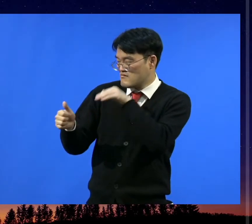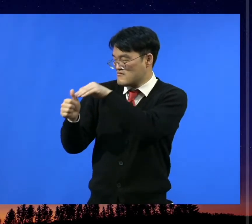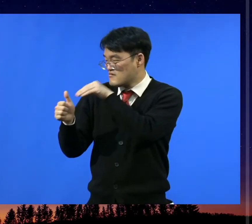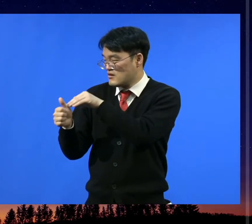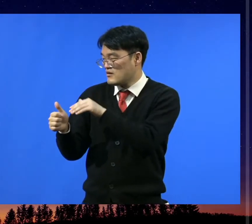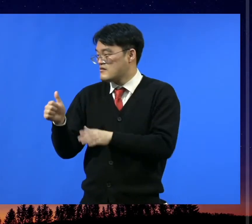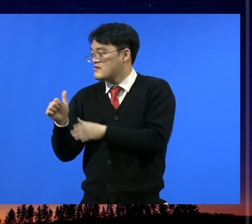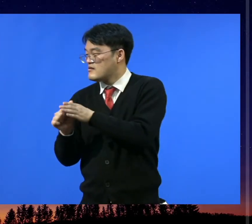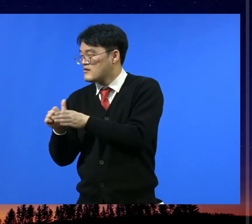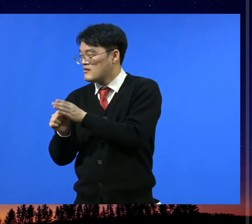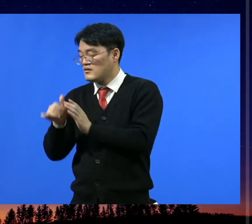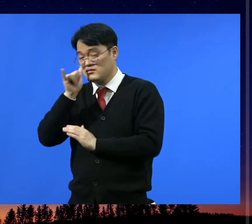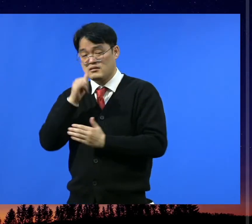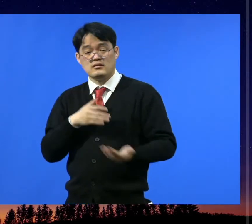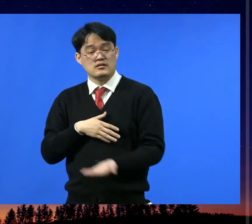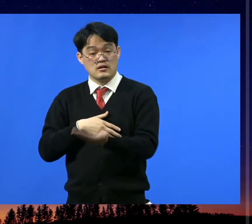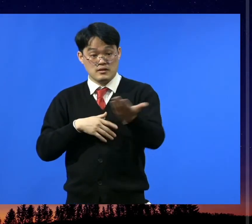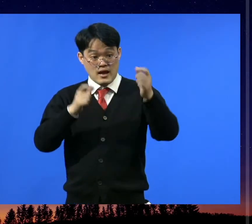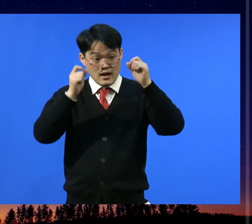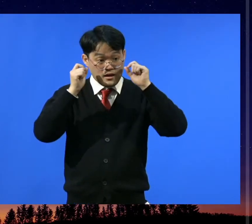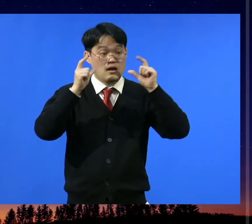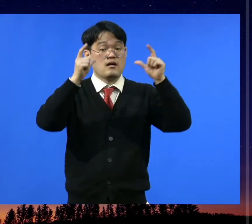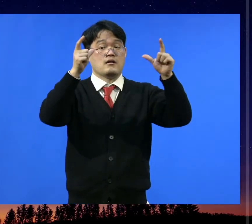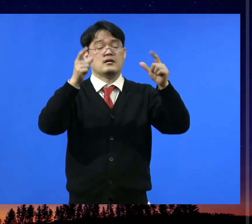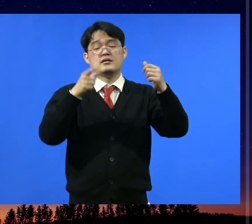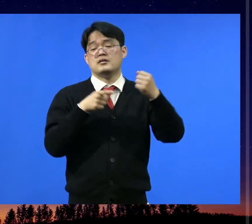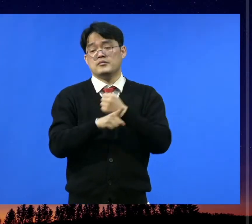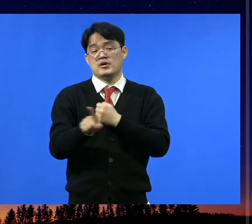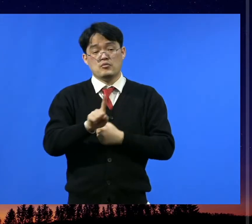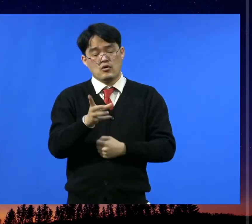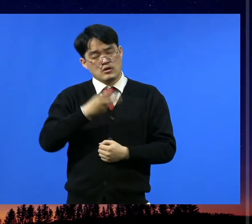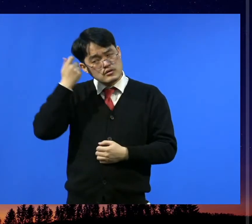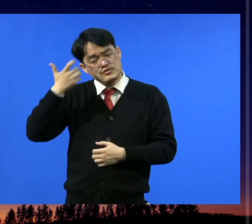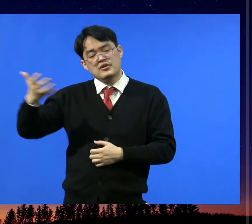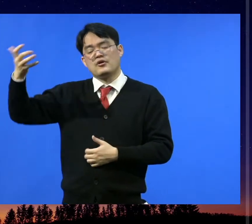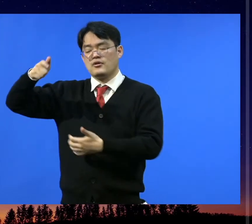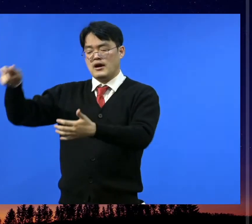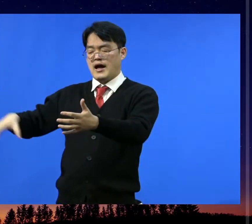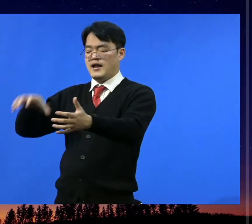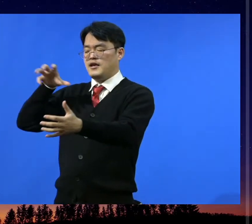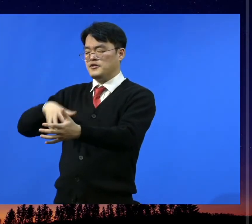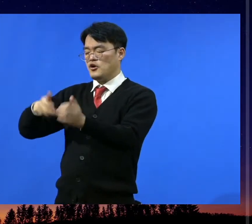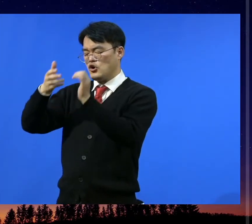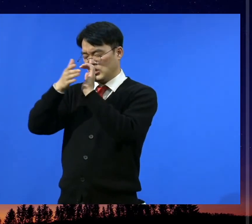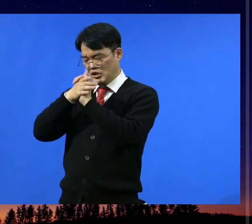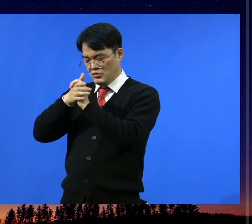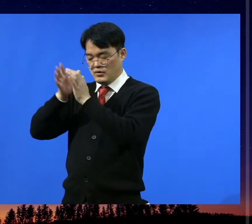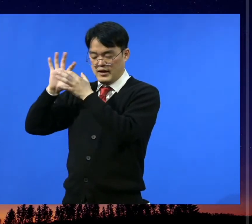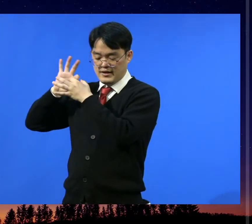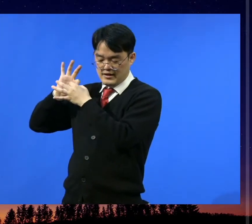여러분, 깨어있다는 것은 성령 안에서의 기도고, 성령 안에서의 기도는 항상 지속적인 기도라는 거예요. 지속적인 기도.